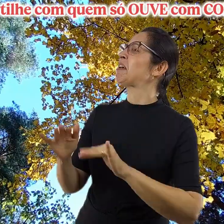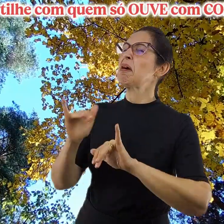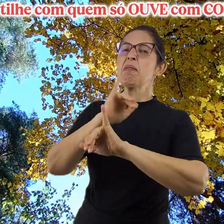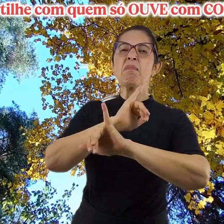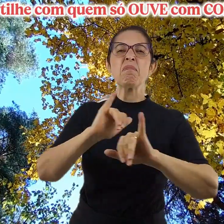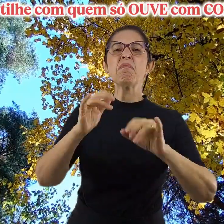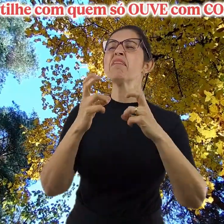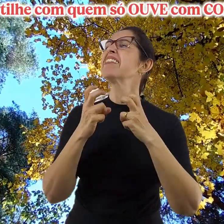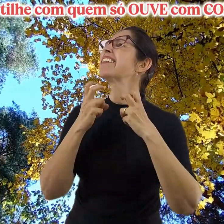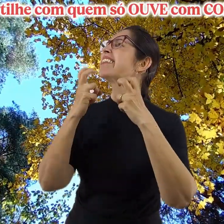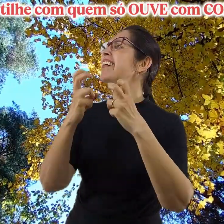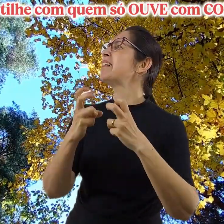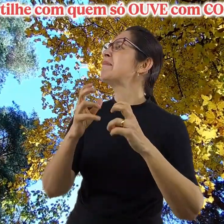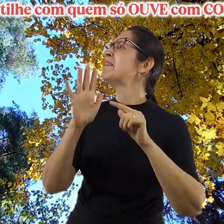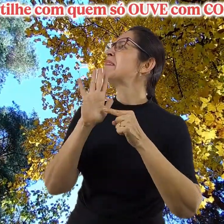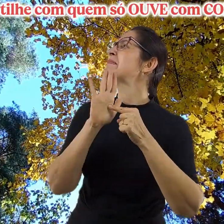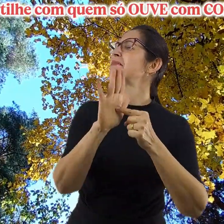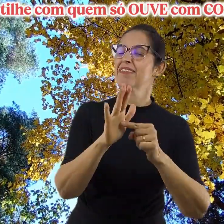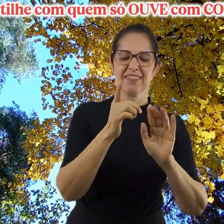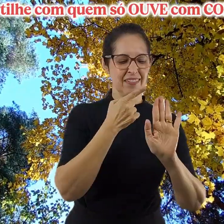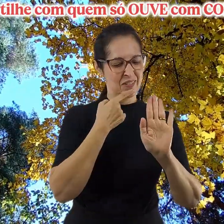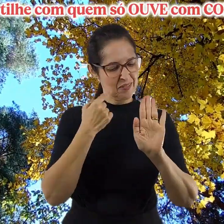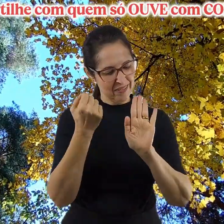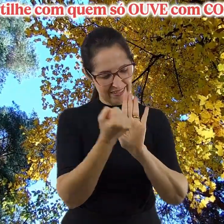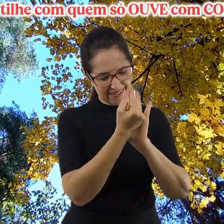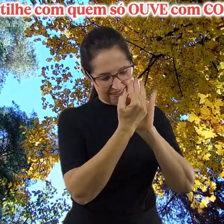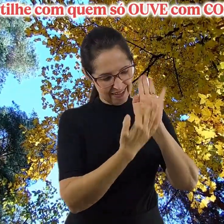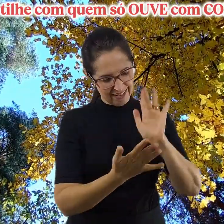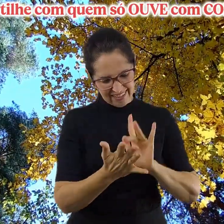o sangue de Jesus tem poder.